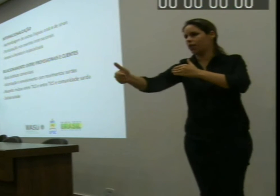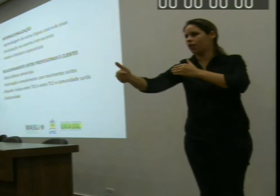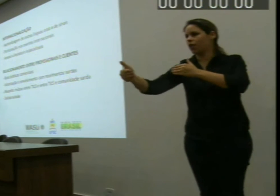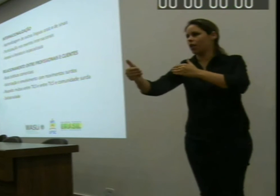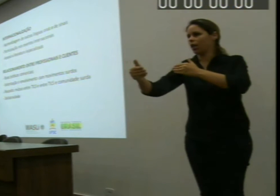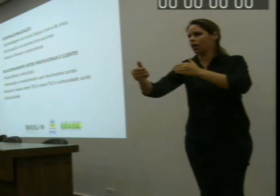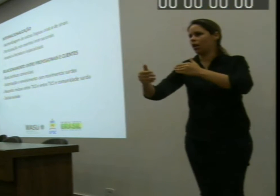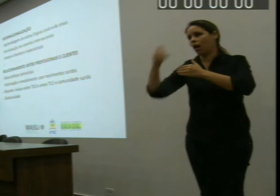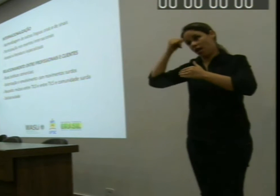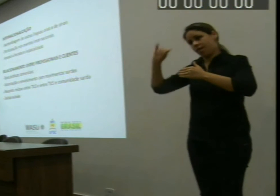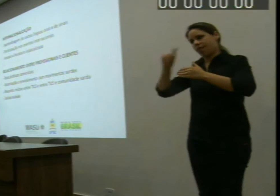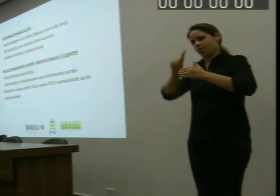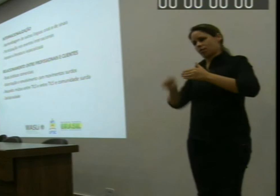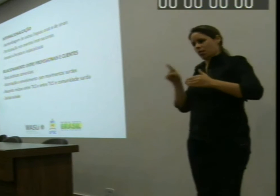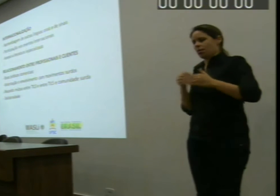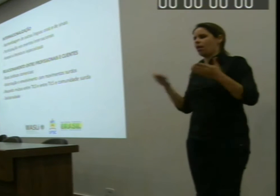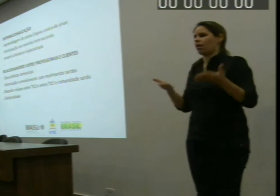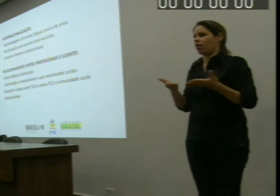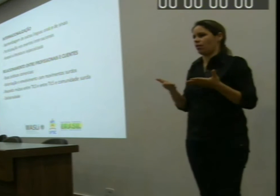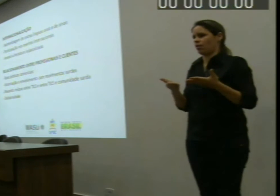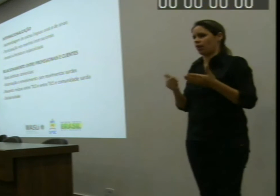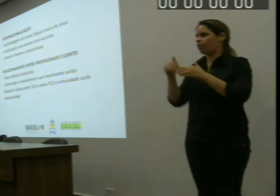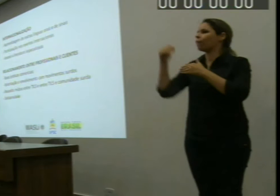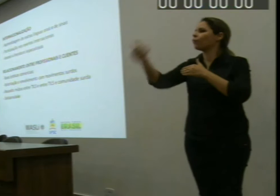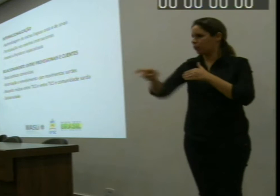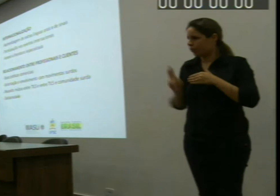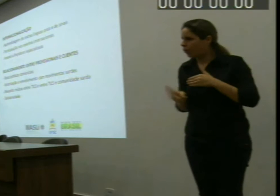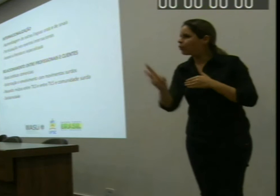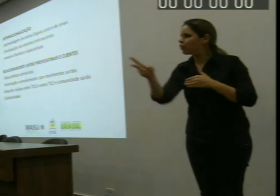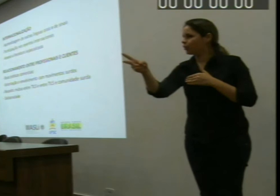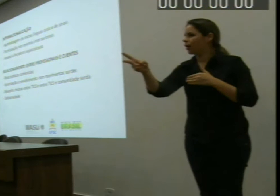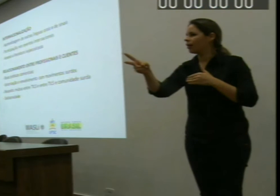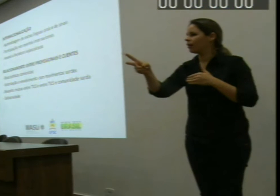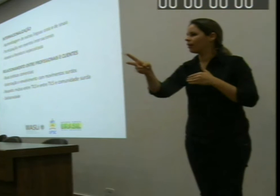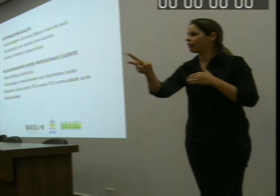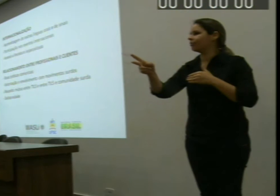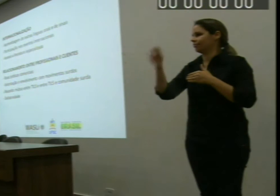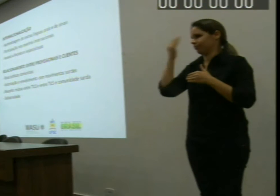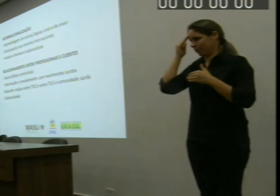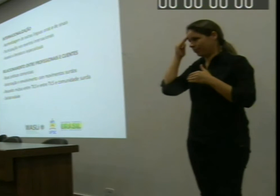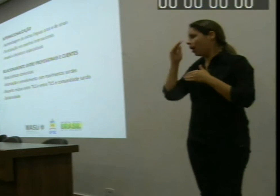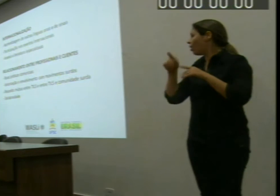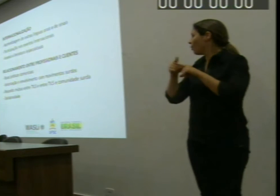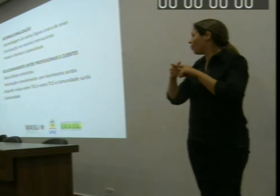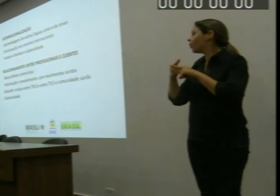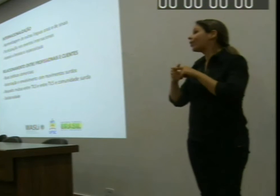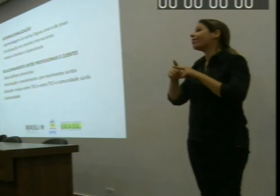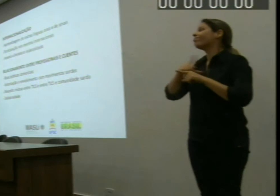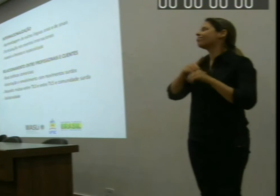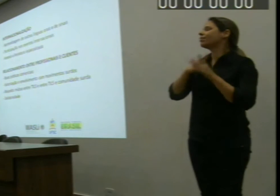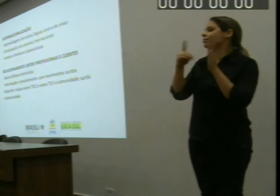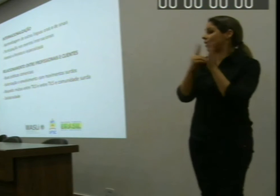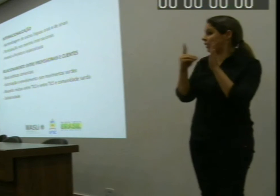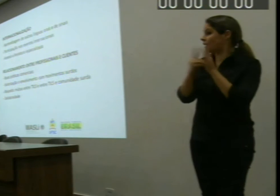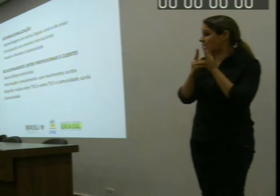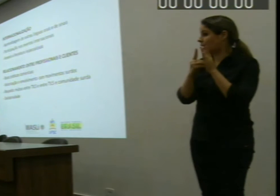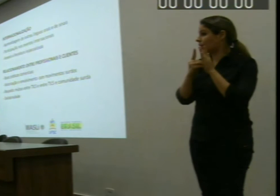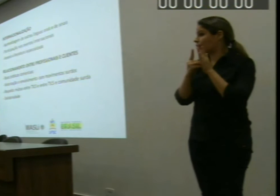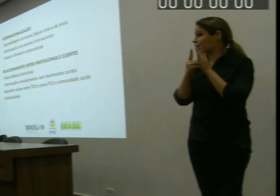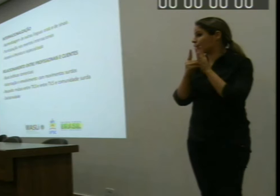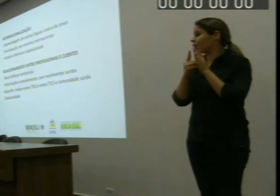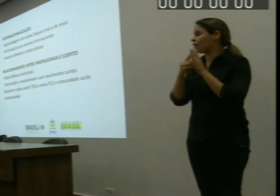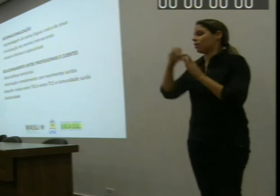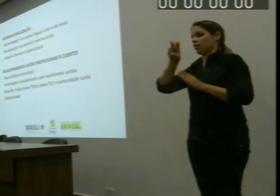nossos apontamento sobre as alterações o governo tem interesse em alterar porque existem coisas no Decreto que afetam o governo